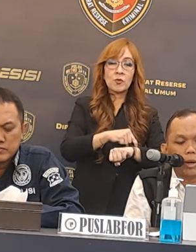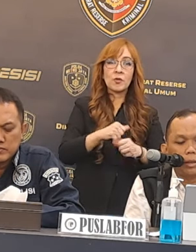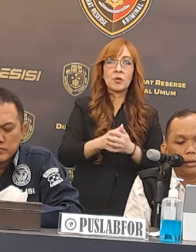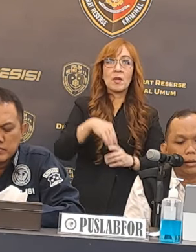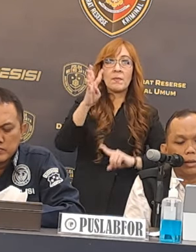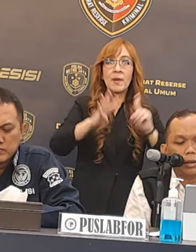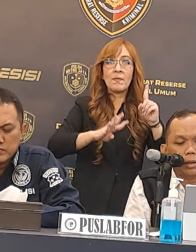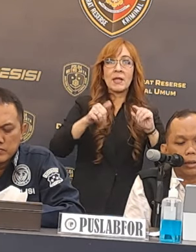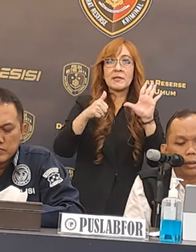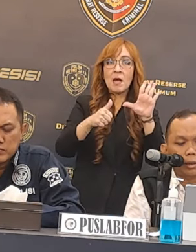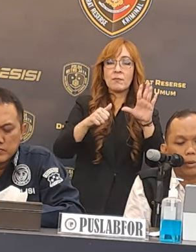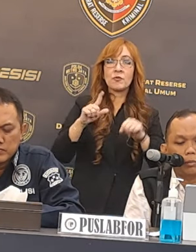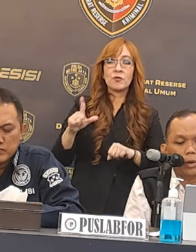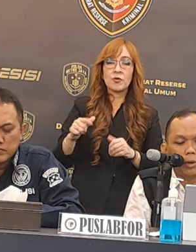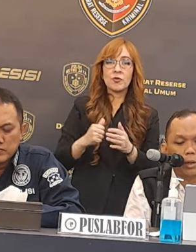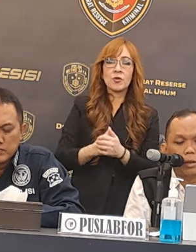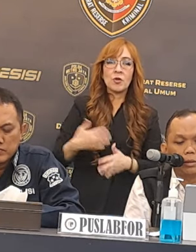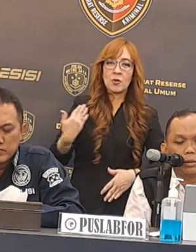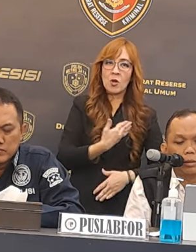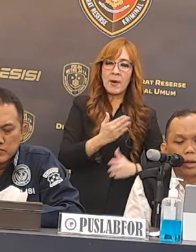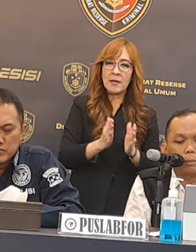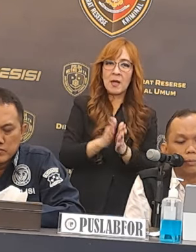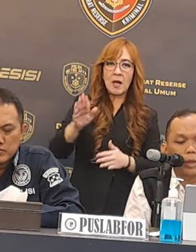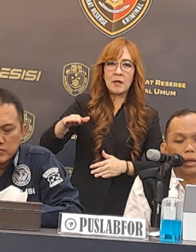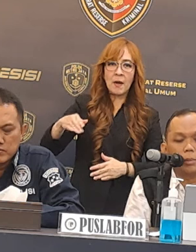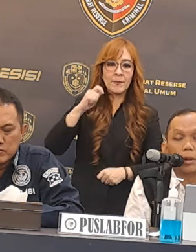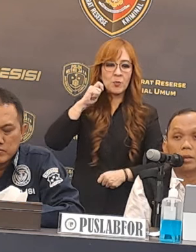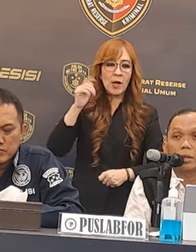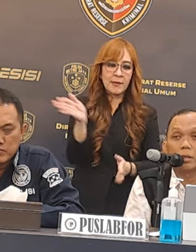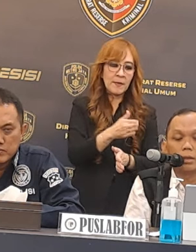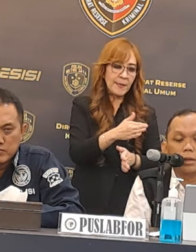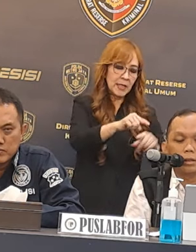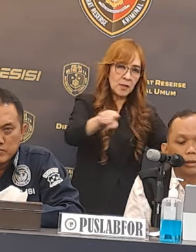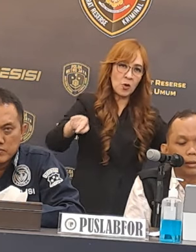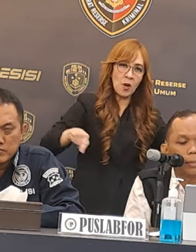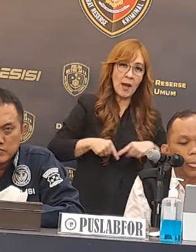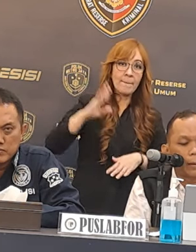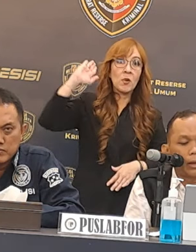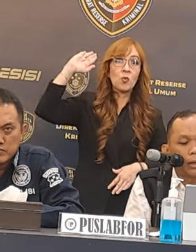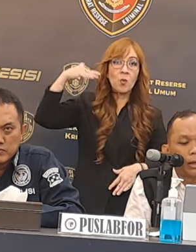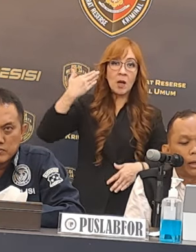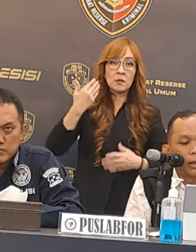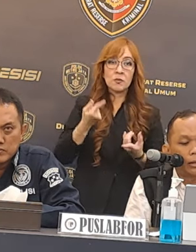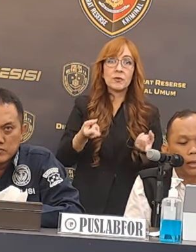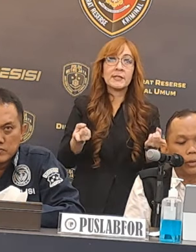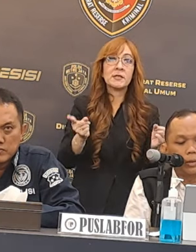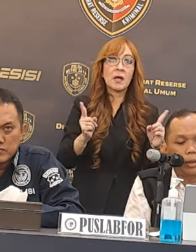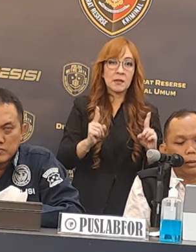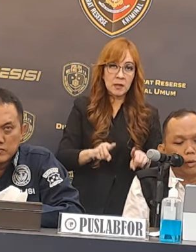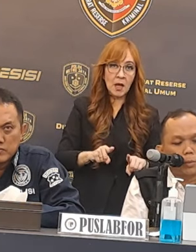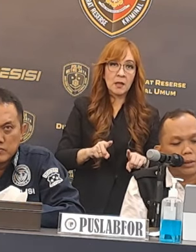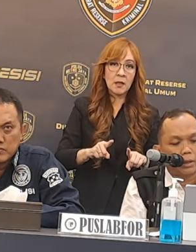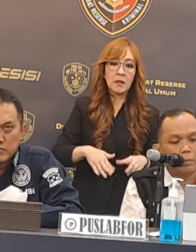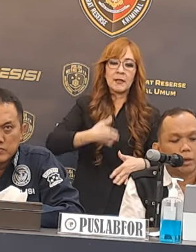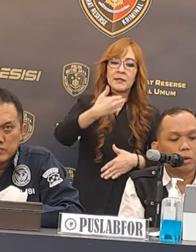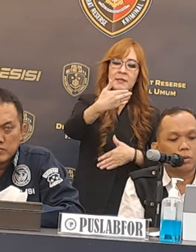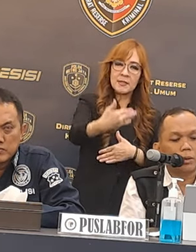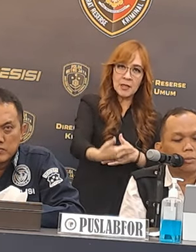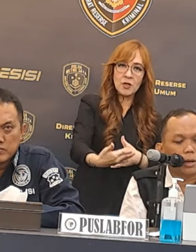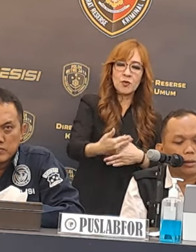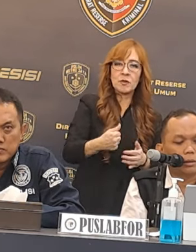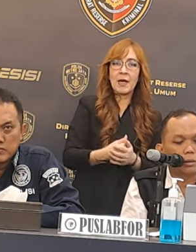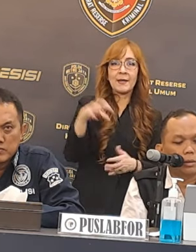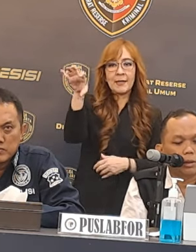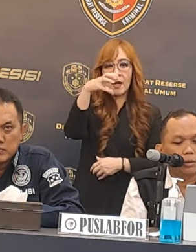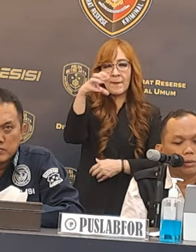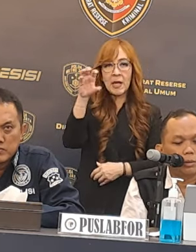16.27 korban tersangka dan anak perempuan berada di sisi kolam. Ini pada saat kejadian. Selanjutnya momen di kamera